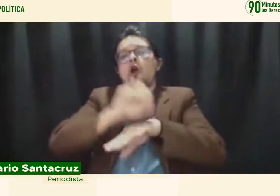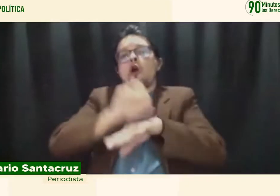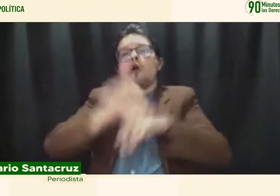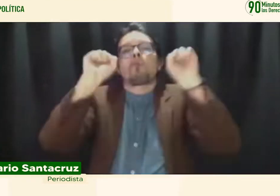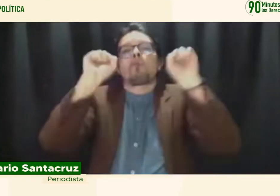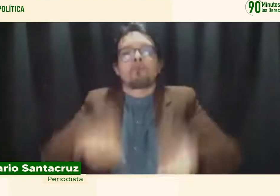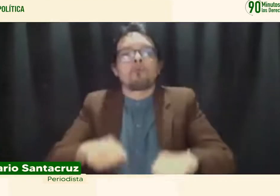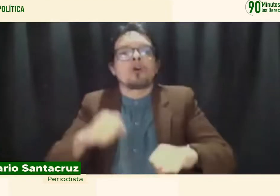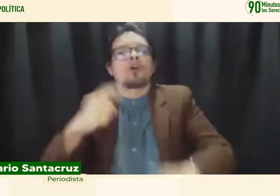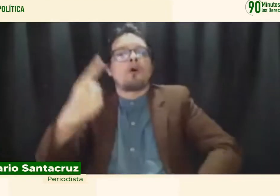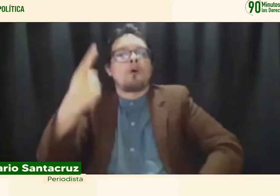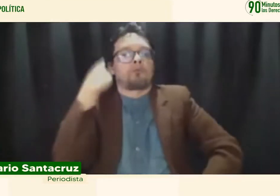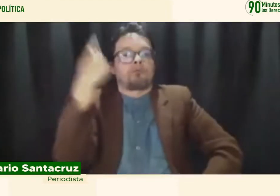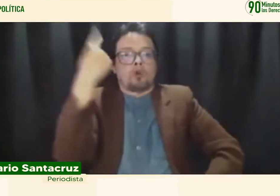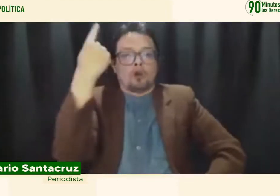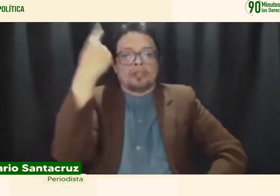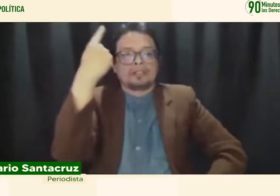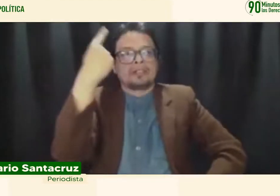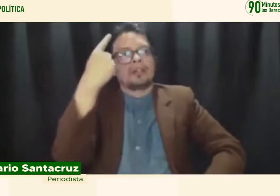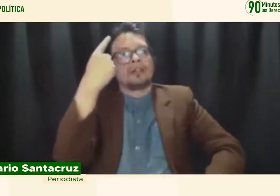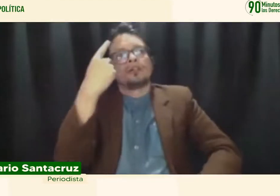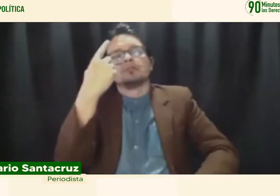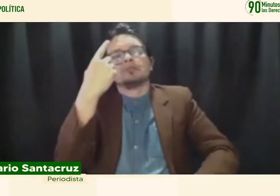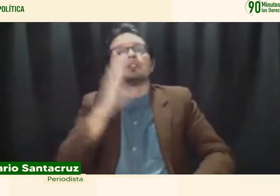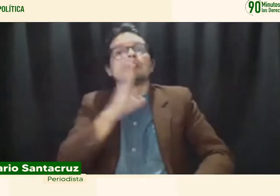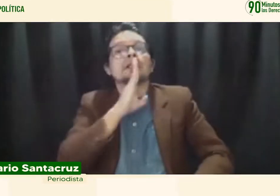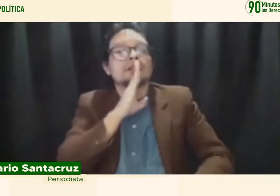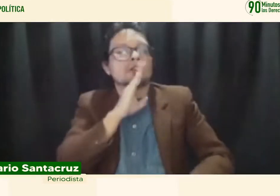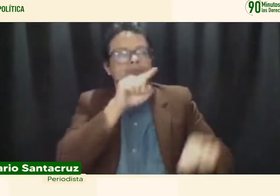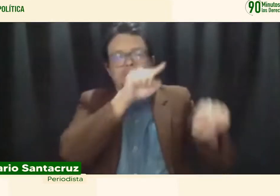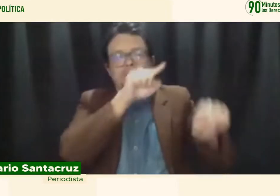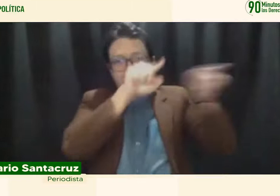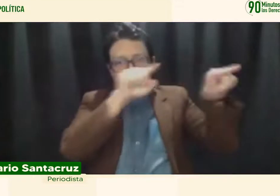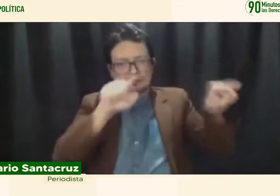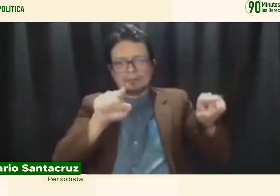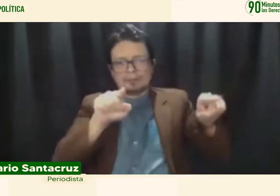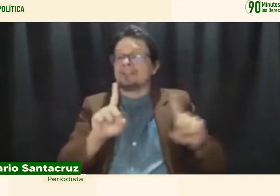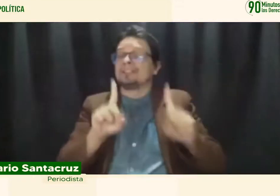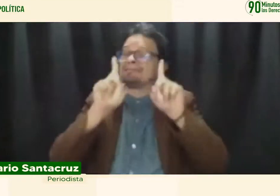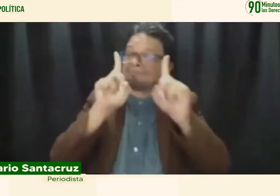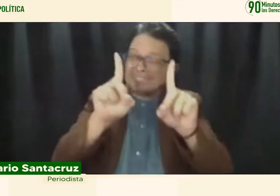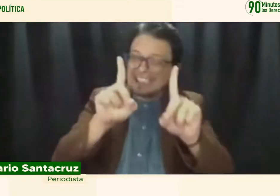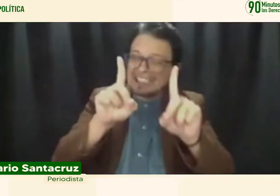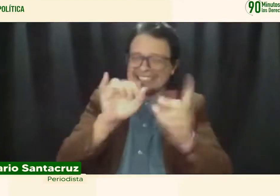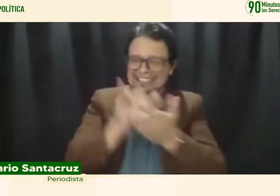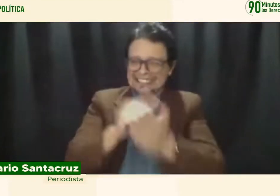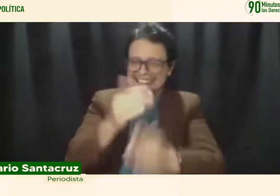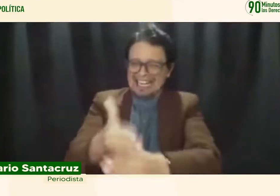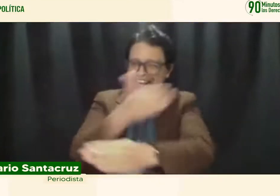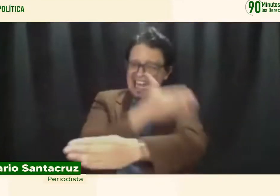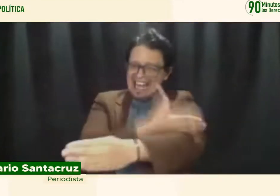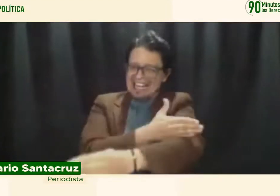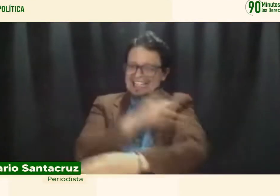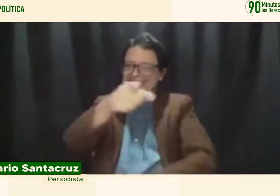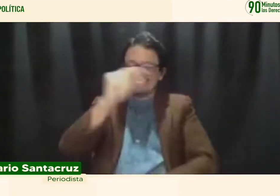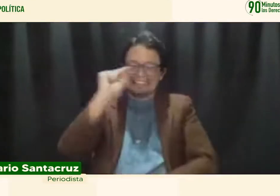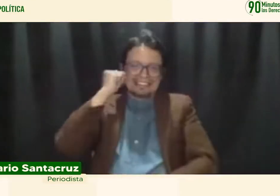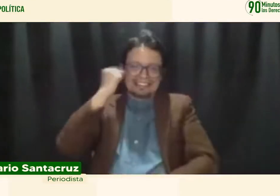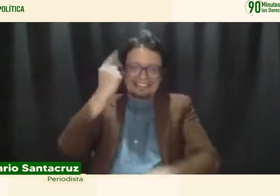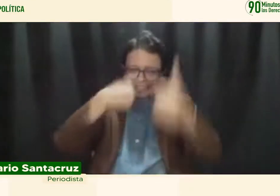muy con discapacidad esto implica que las organizaciones si pueden participar en políticas sin embargo es importante